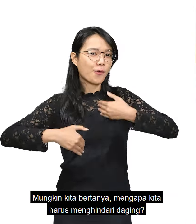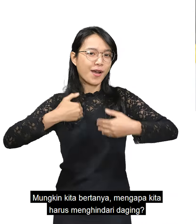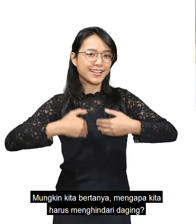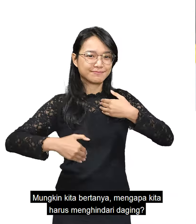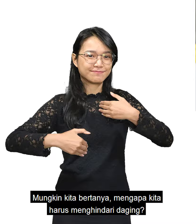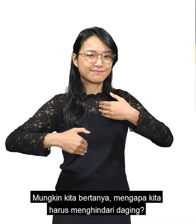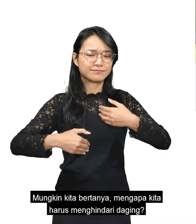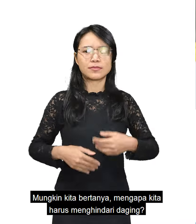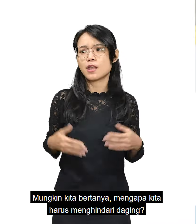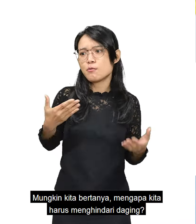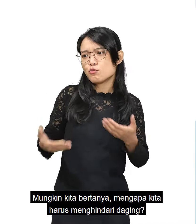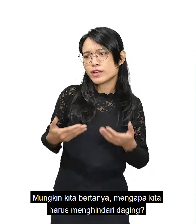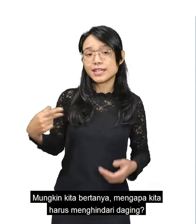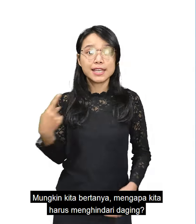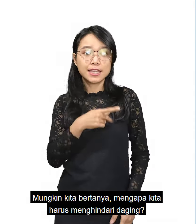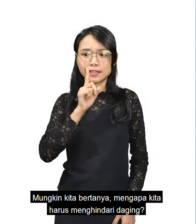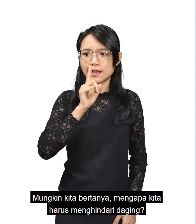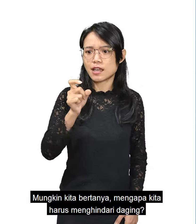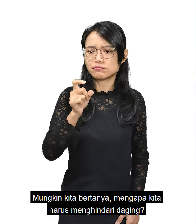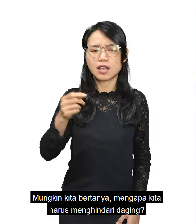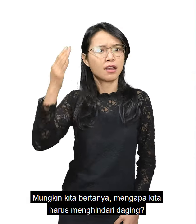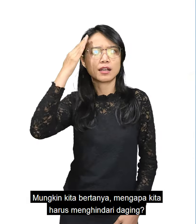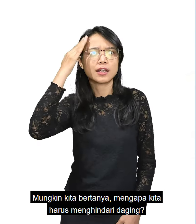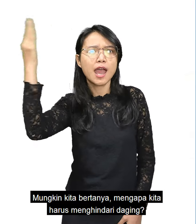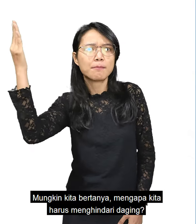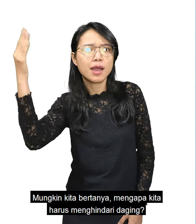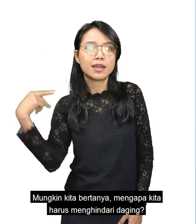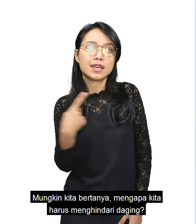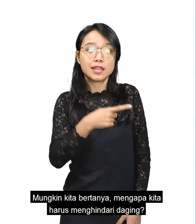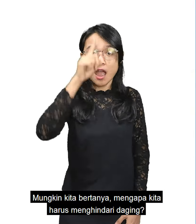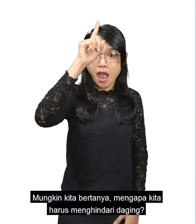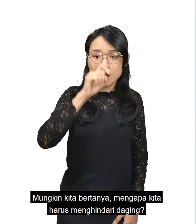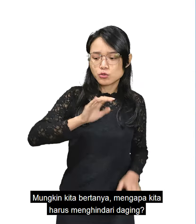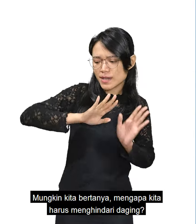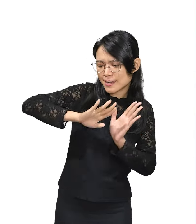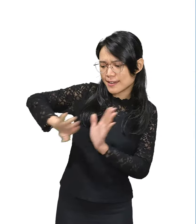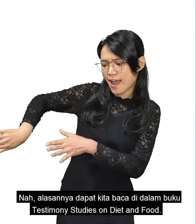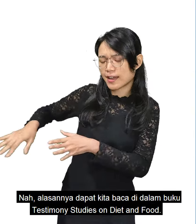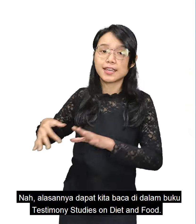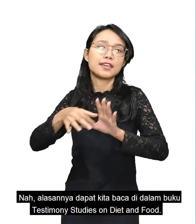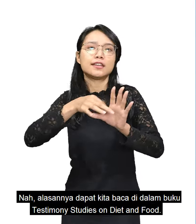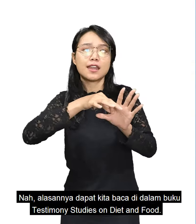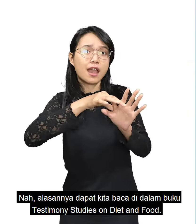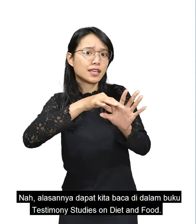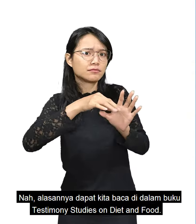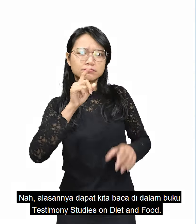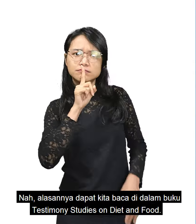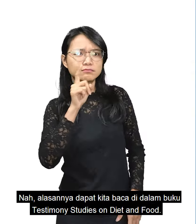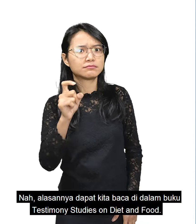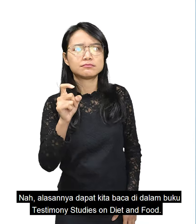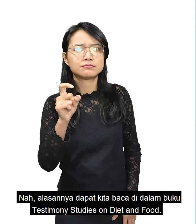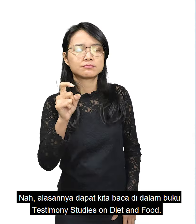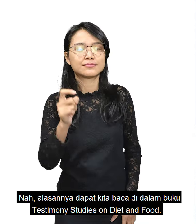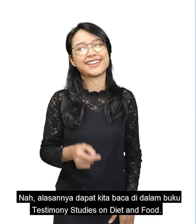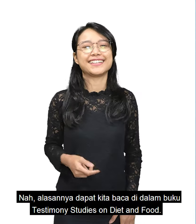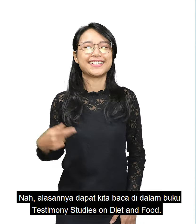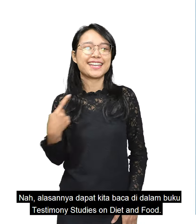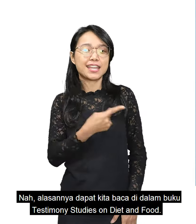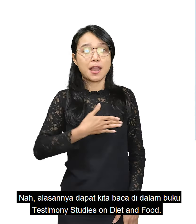kita bertanya Mengapa kita harus menghindari daging nah alasannya dapat kita baca di dalam